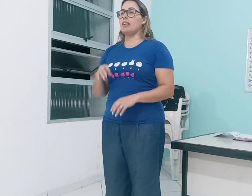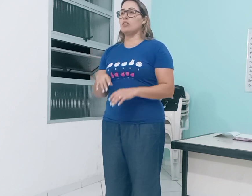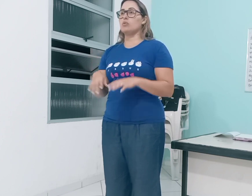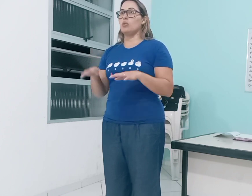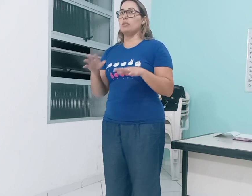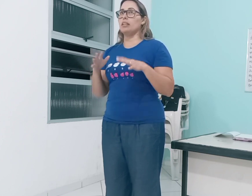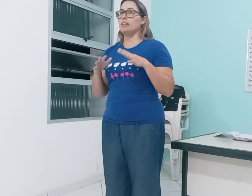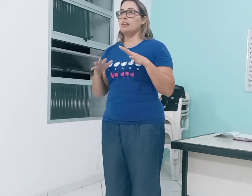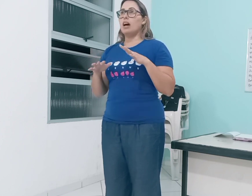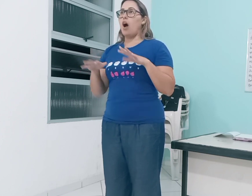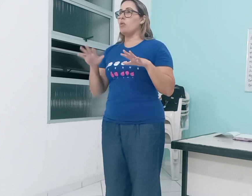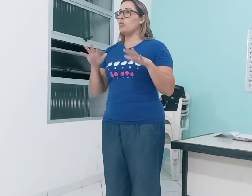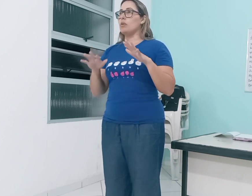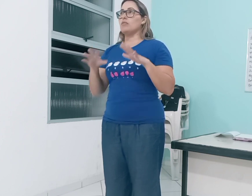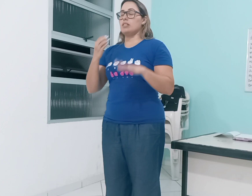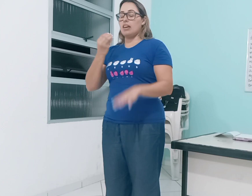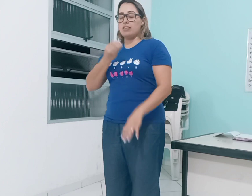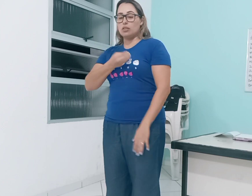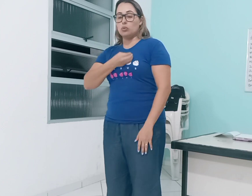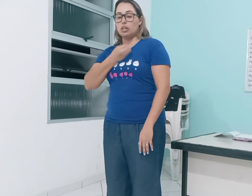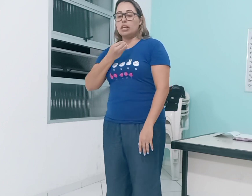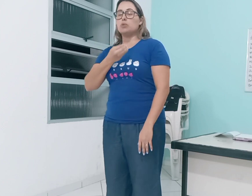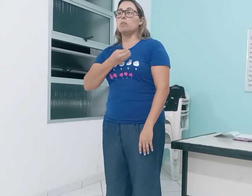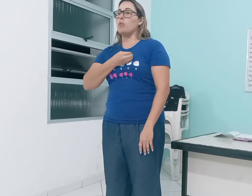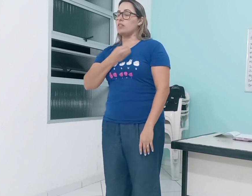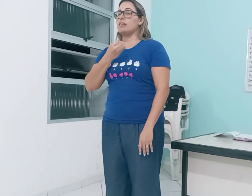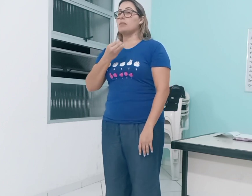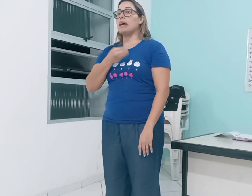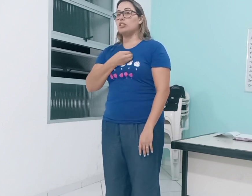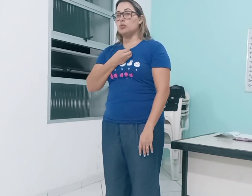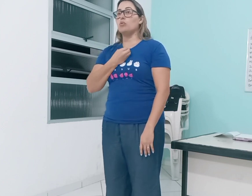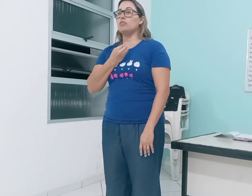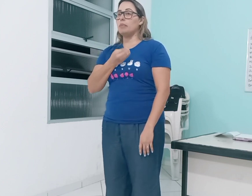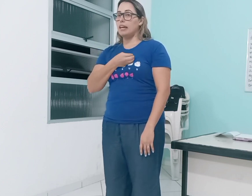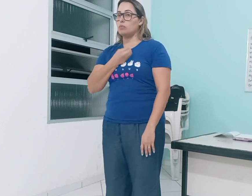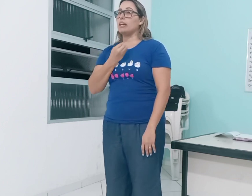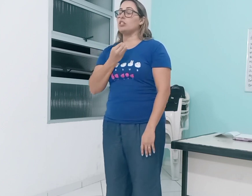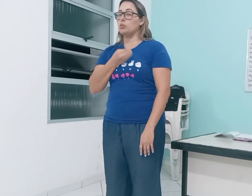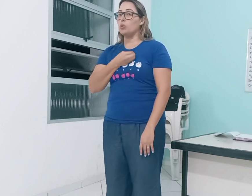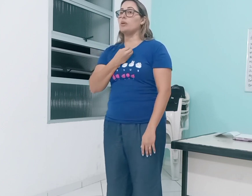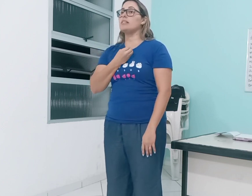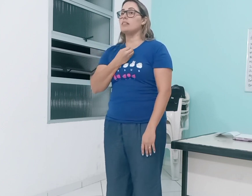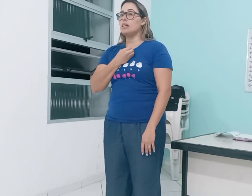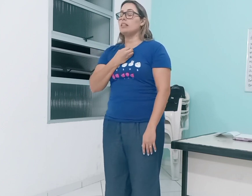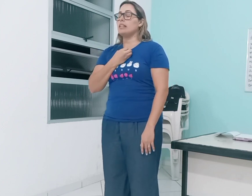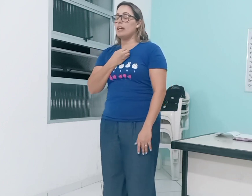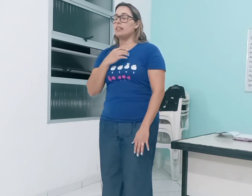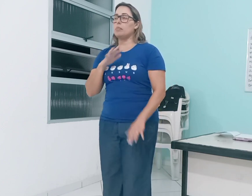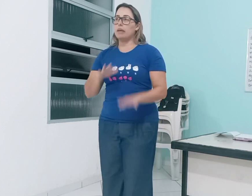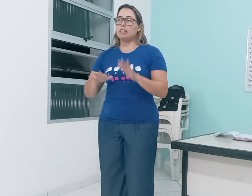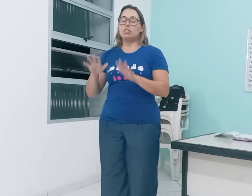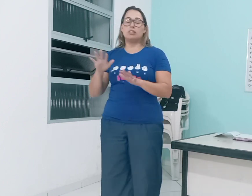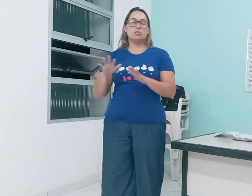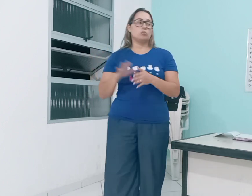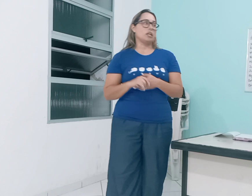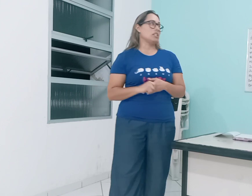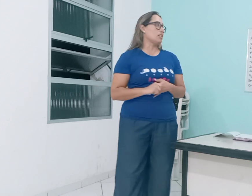falando sobre alguma coisa que você quer fazer no ritmo, pode fazer mais de um movimento, mais de dois, né? Depende do que a gente está